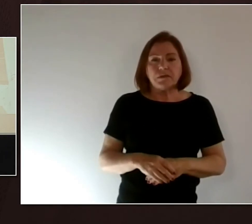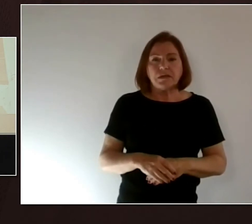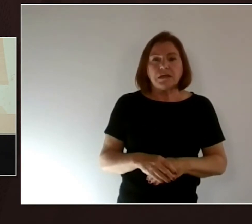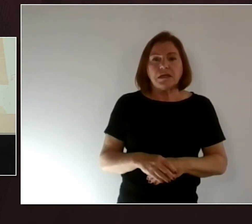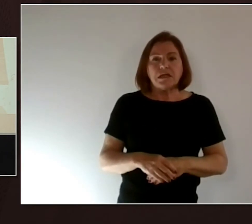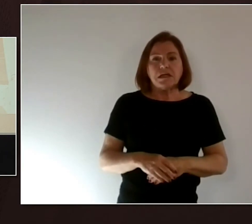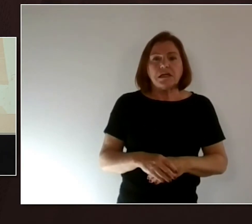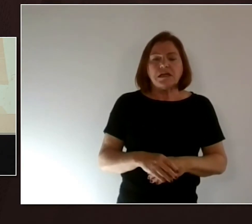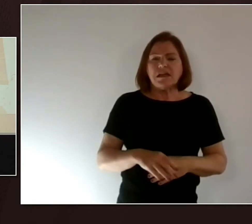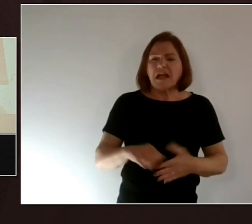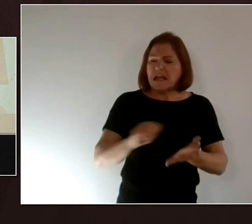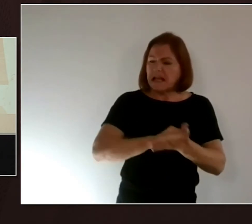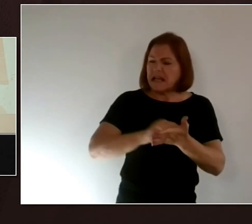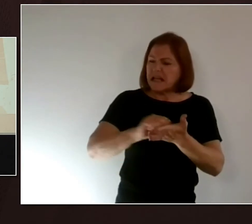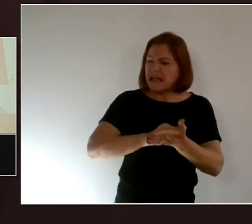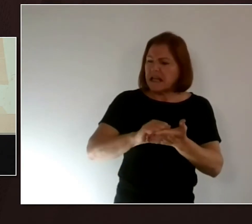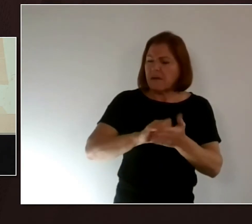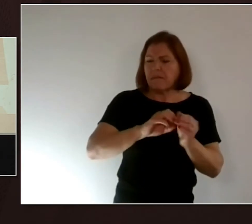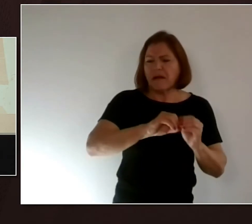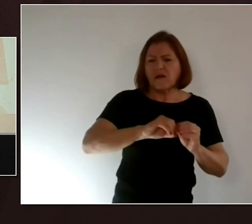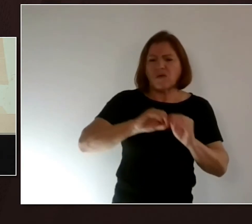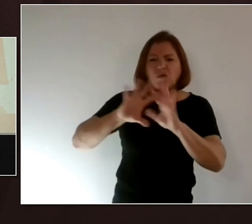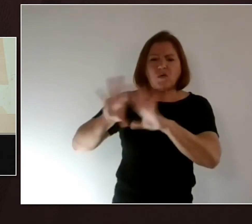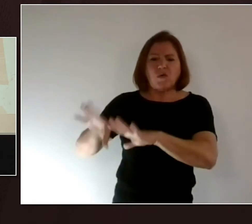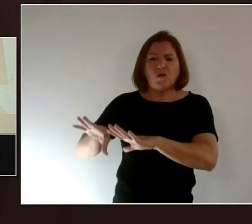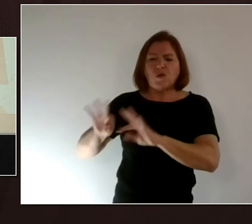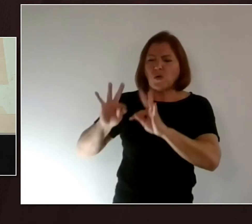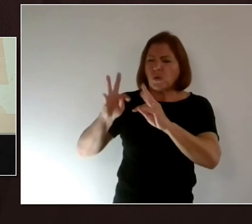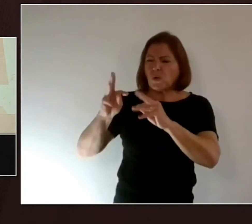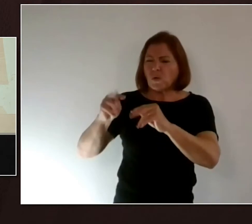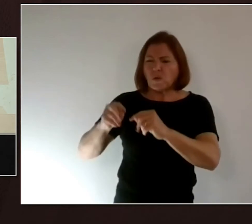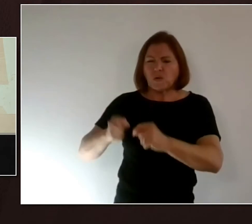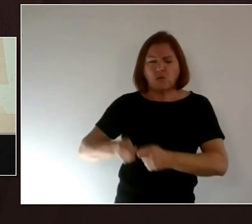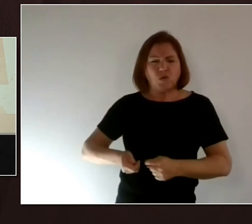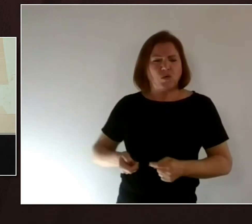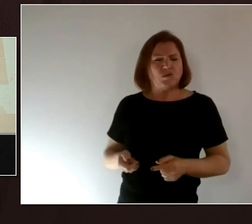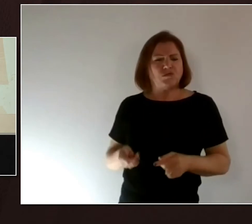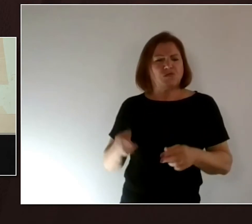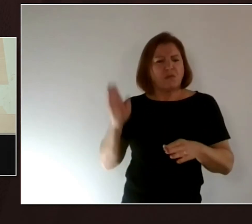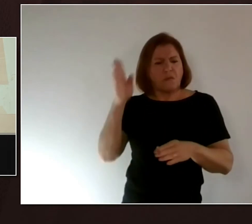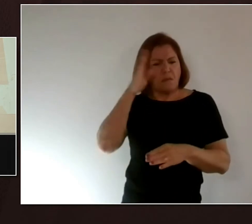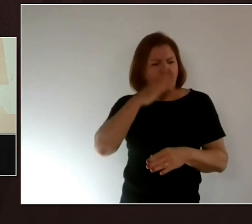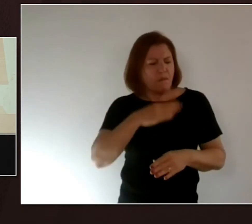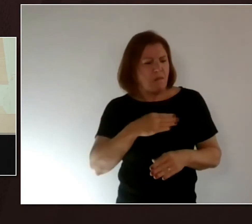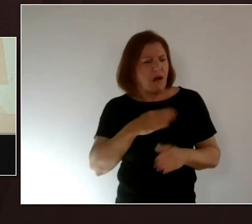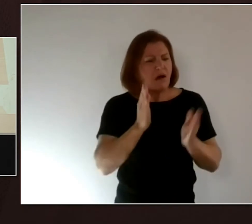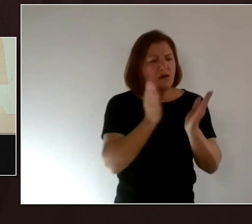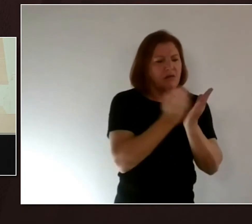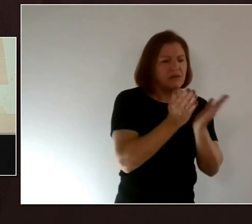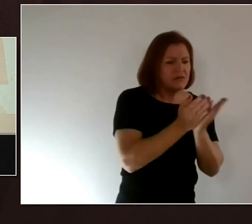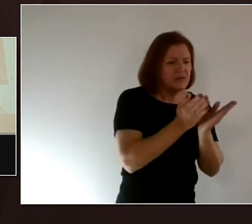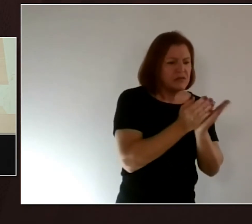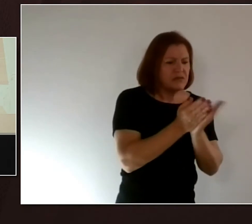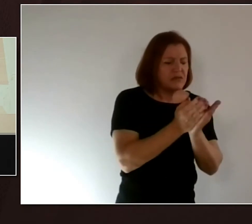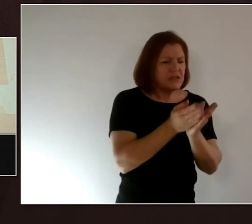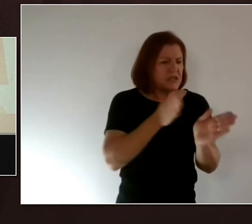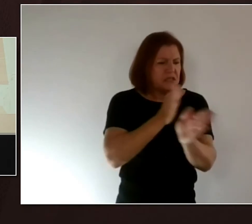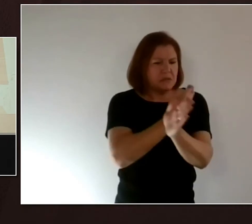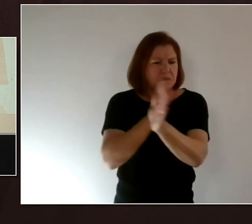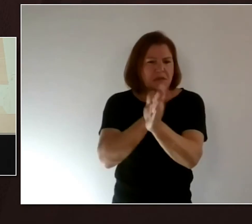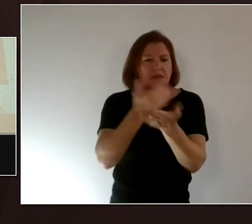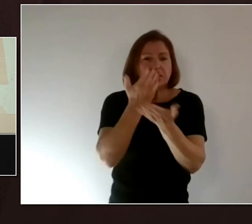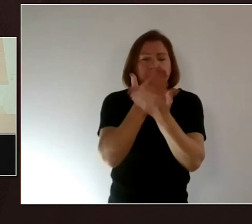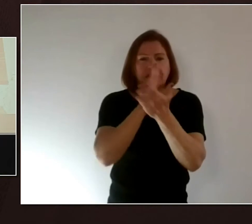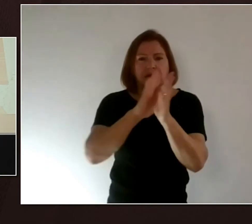de violência contra os cristãos. Ao perder a batalha por Licínio,